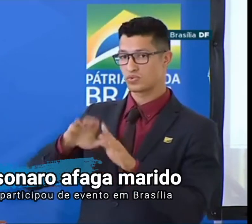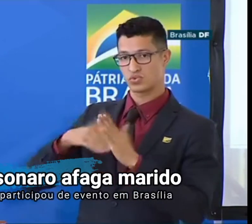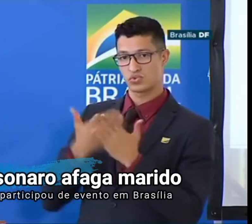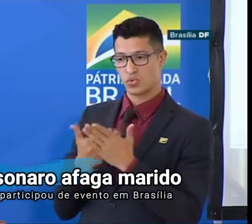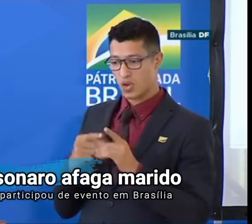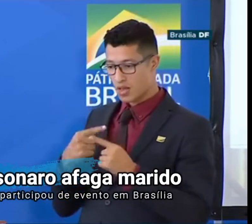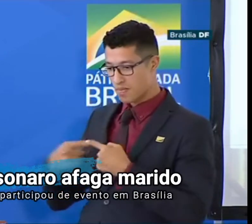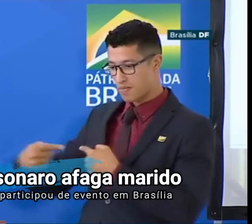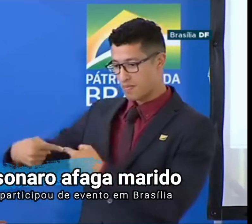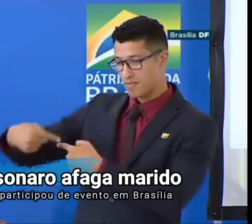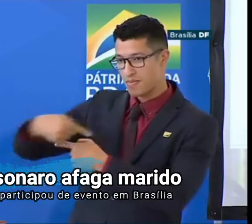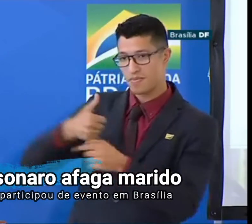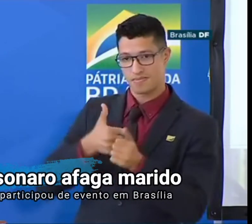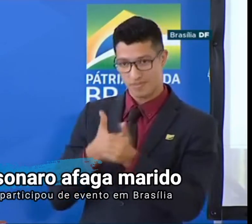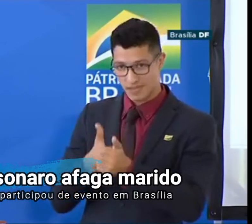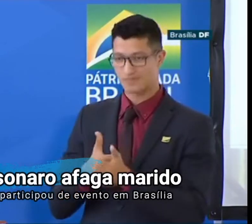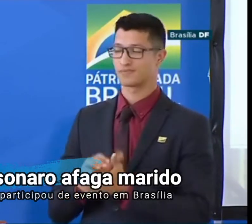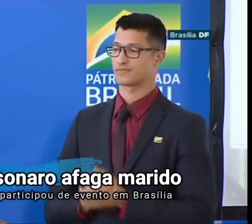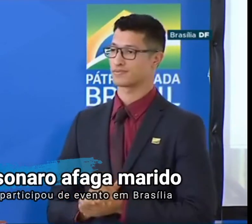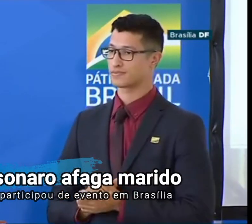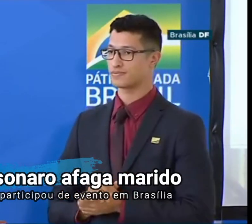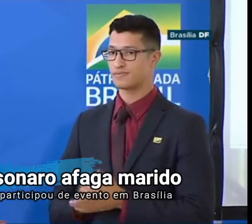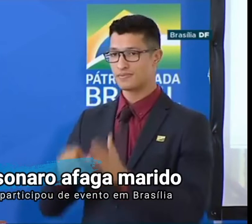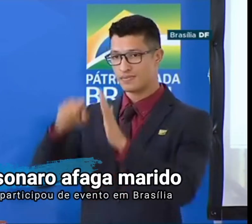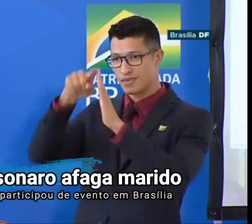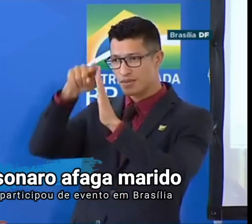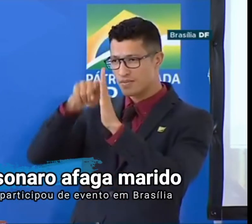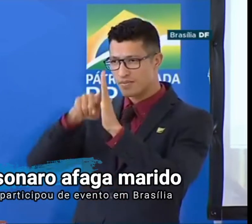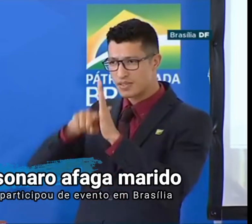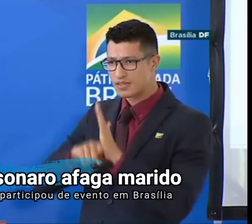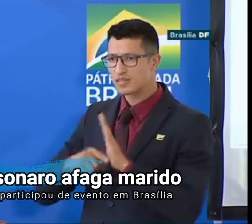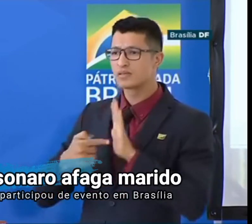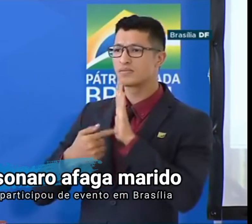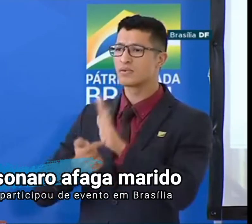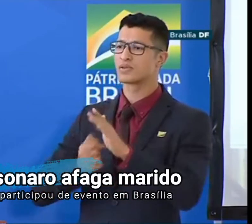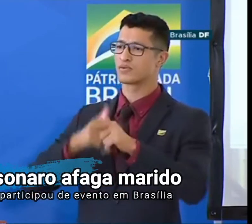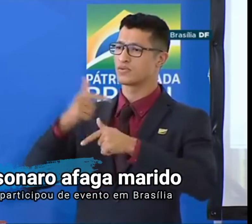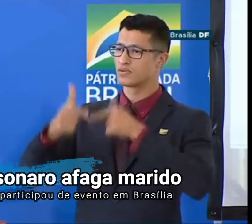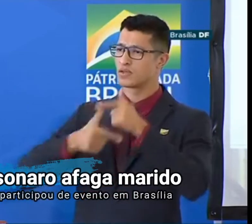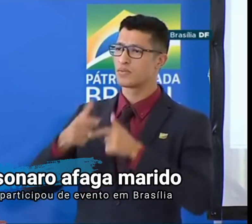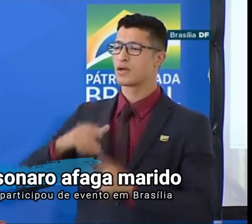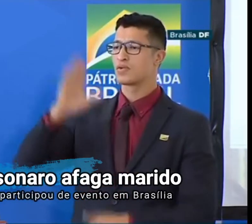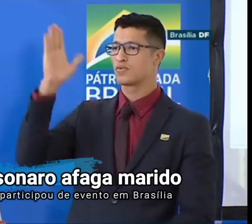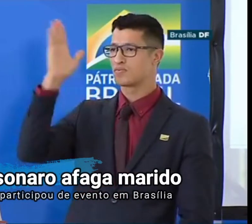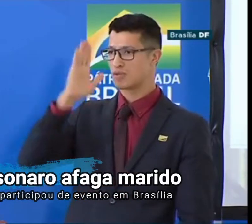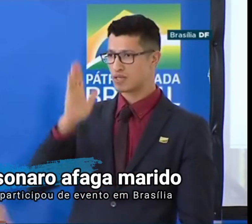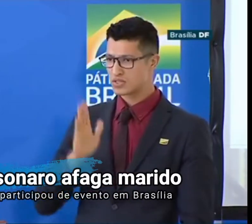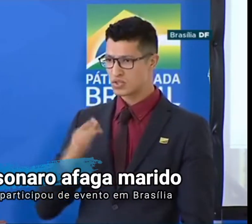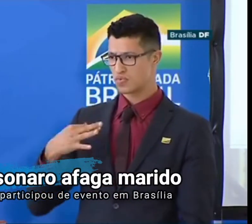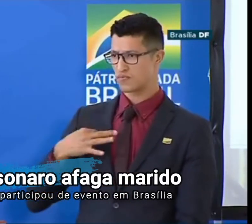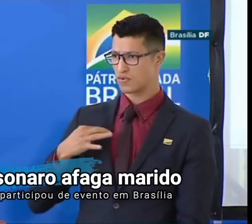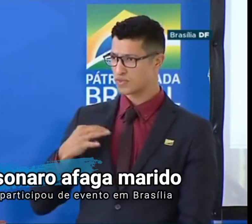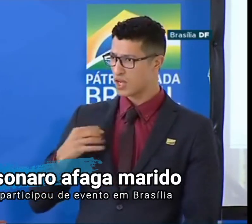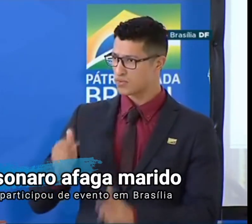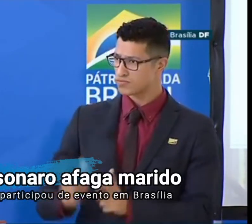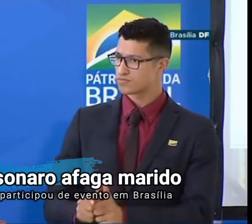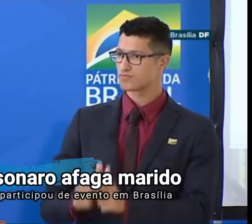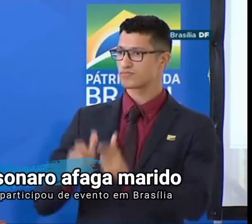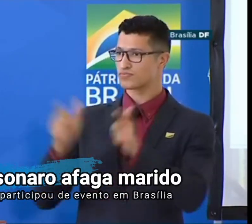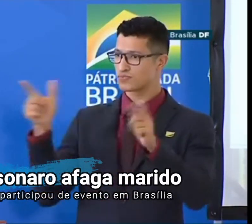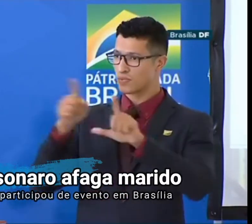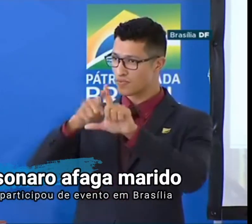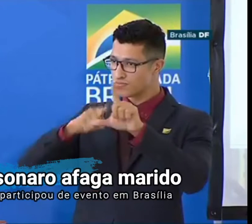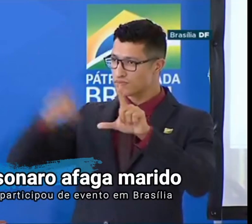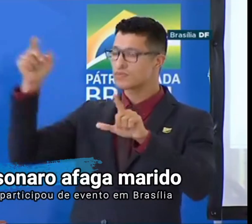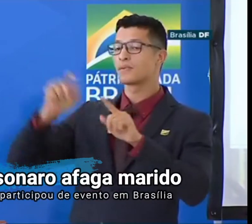ao entorno escolar. Segundo pesquisas, há indicações de que o trabalho voluntário vem crescendo no Brasil, mas ainda há muito o que